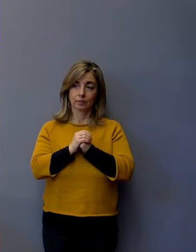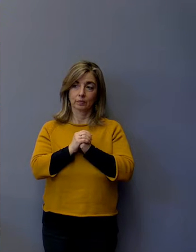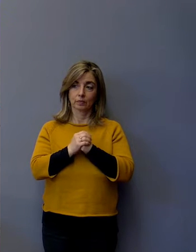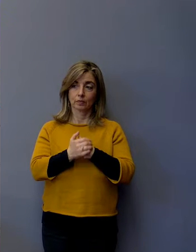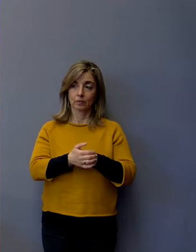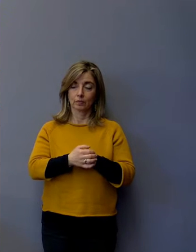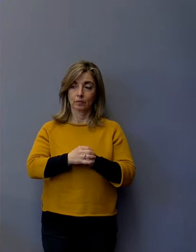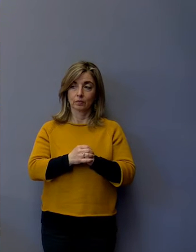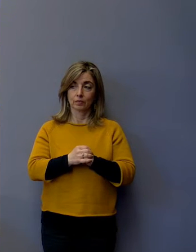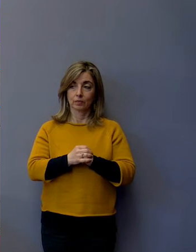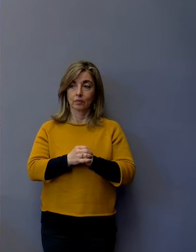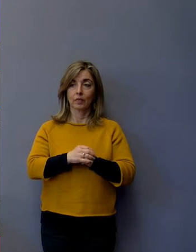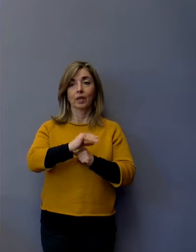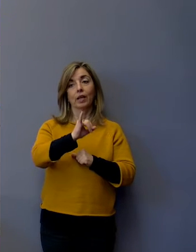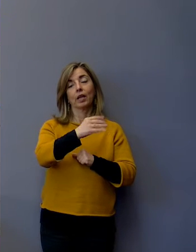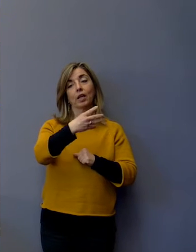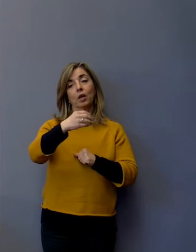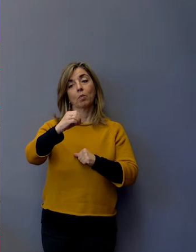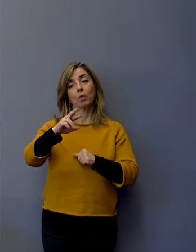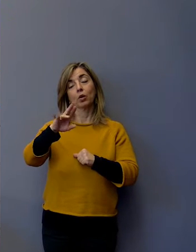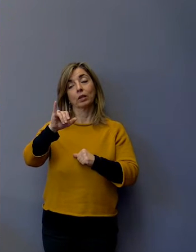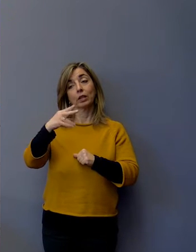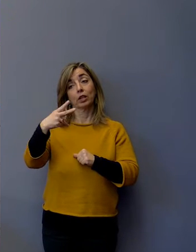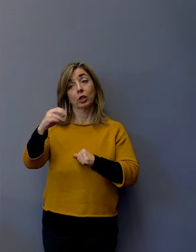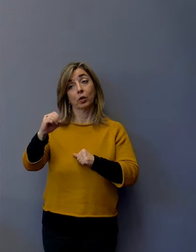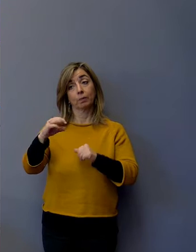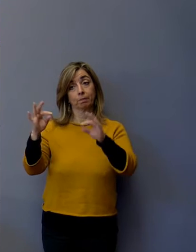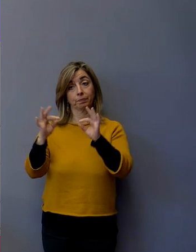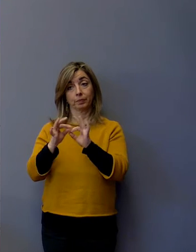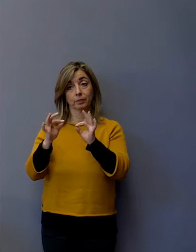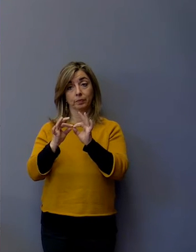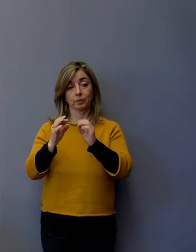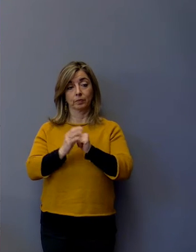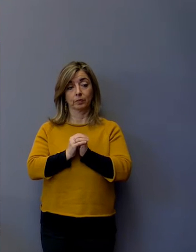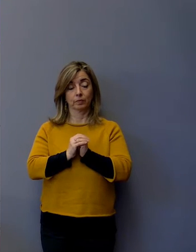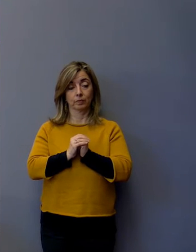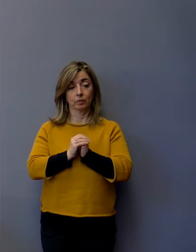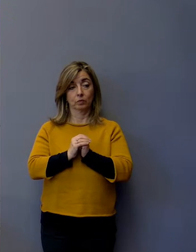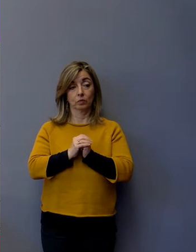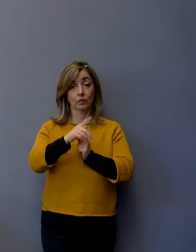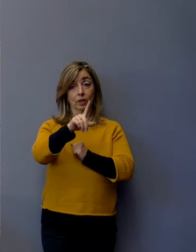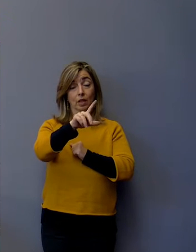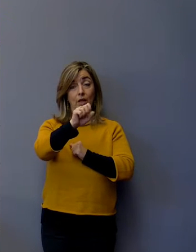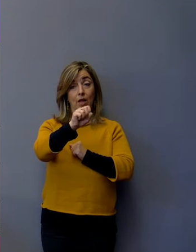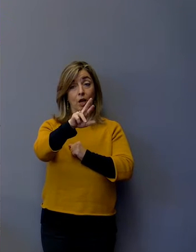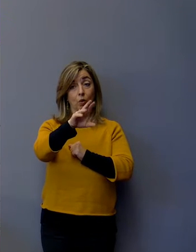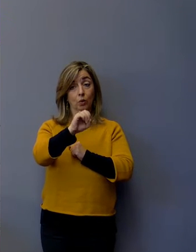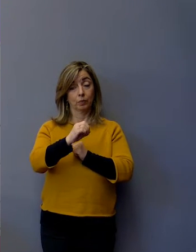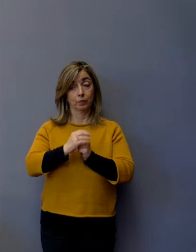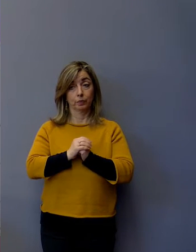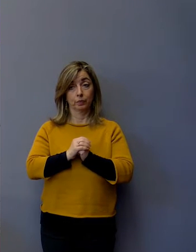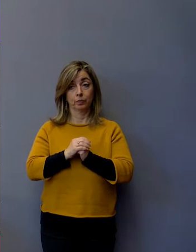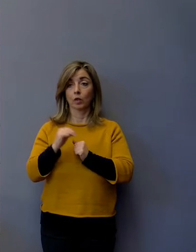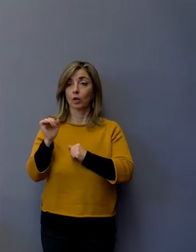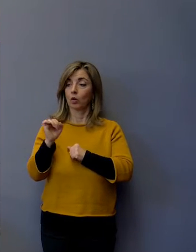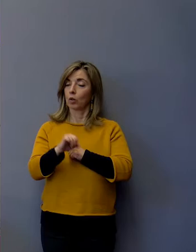consigliere immordino favorevole consigliera lauro rai